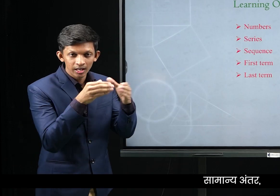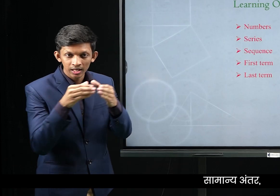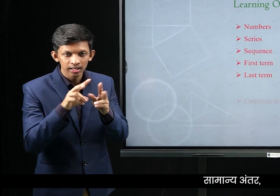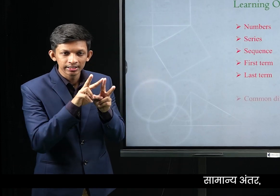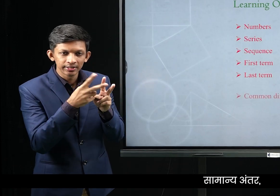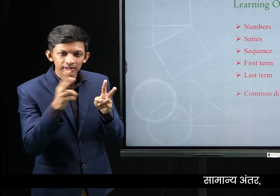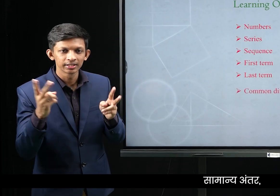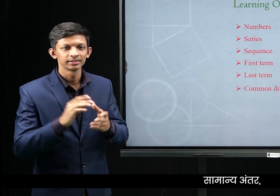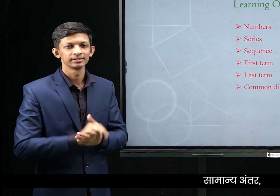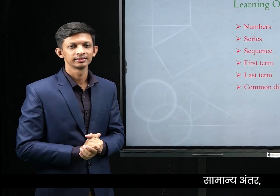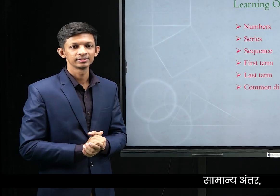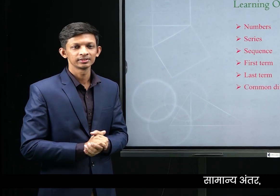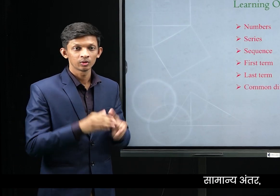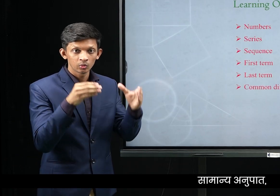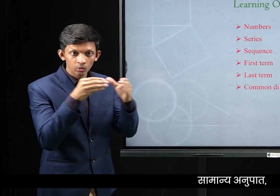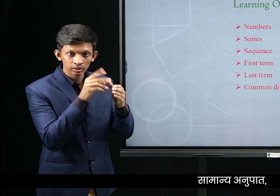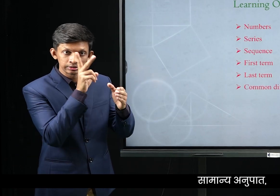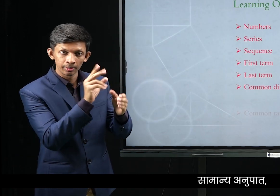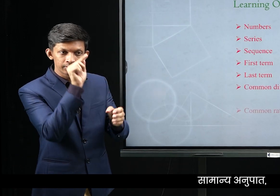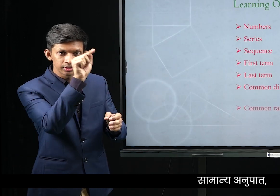सामान्य अंतर, सामान्य अनुपात,